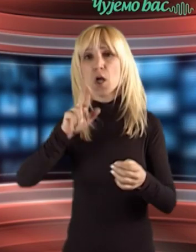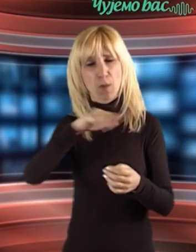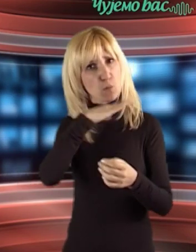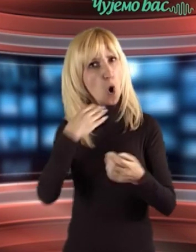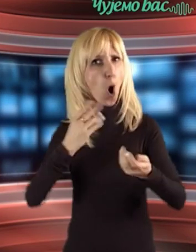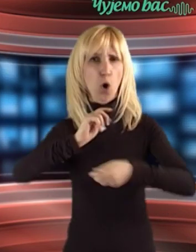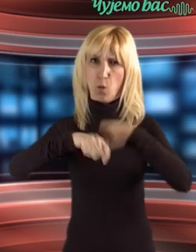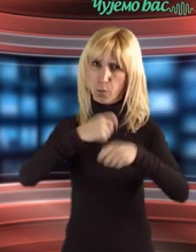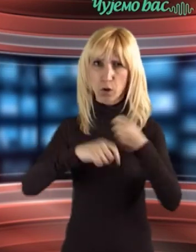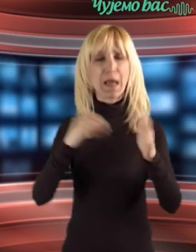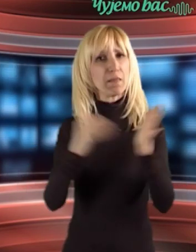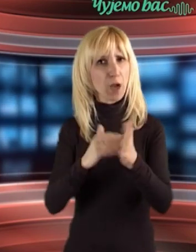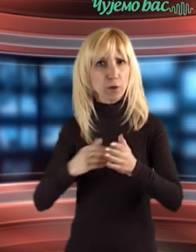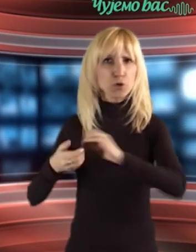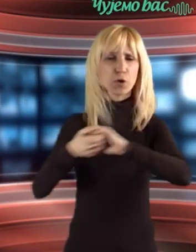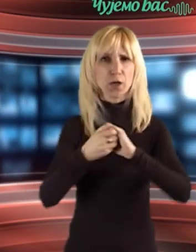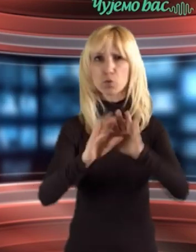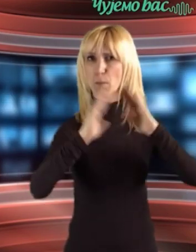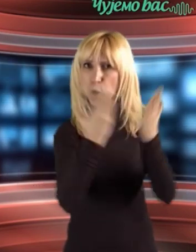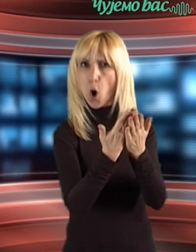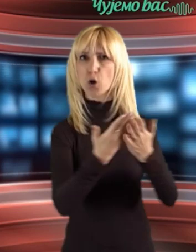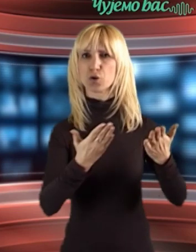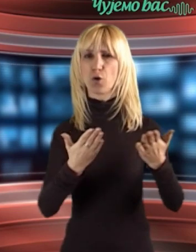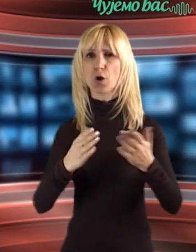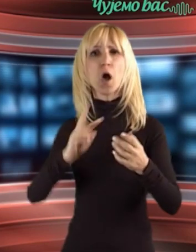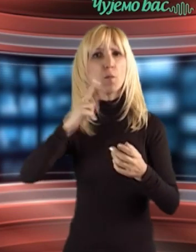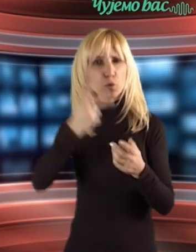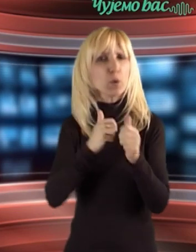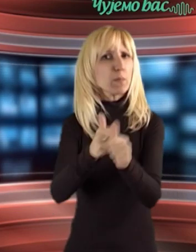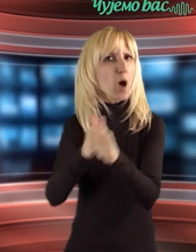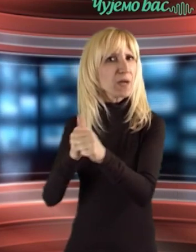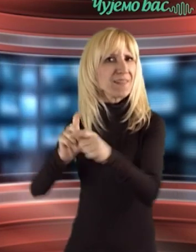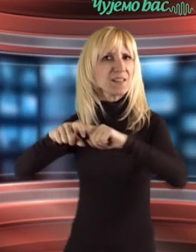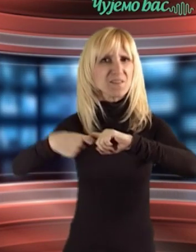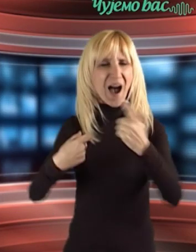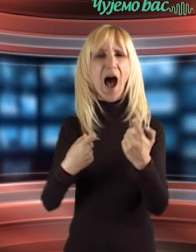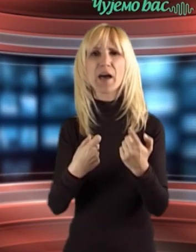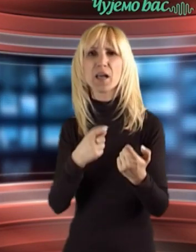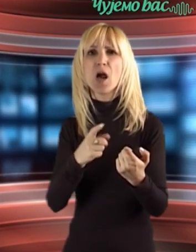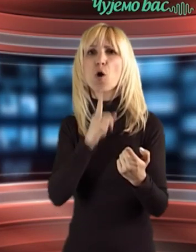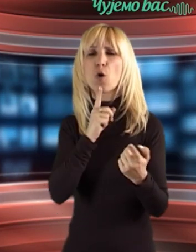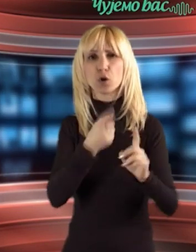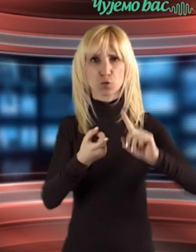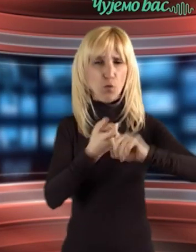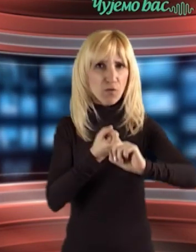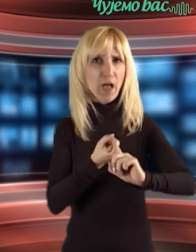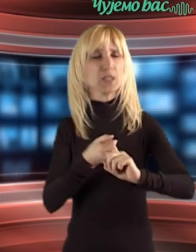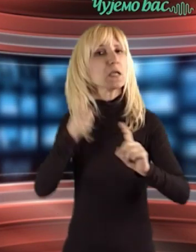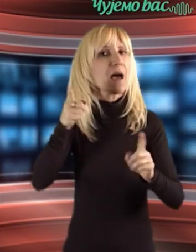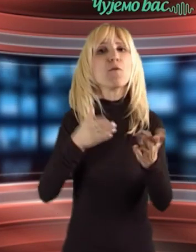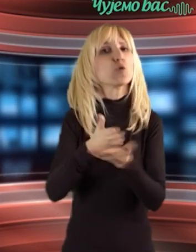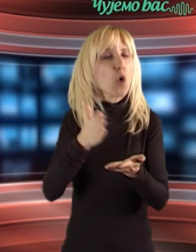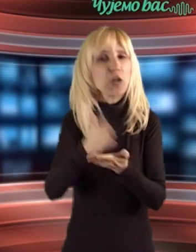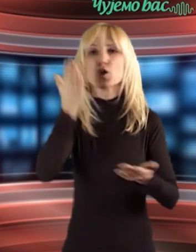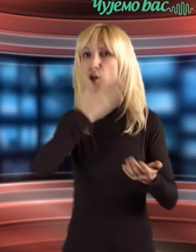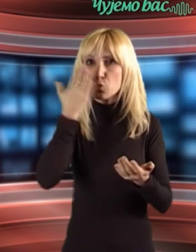prilično posla, treba organizovati prostor, treba organizovati i sve propratne stvari koje idu uz jedan takav događaj, jednu